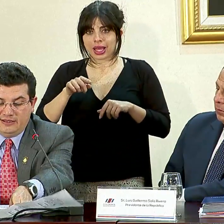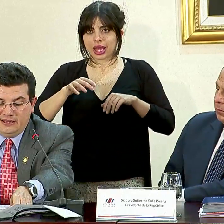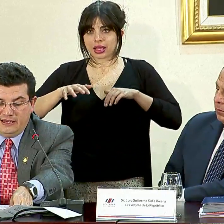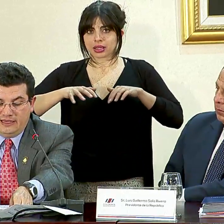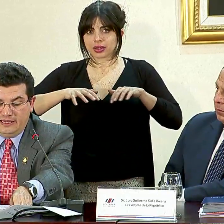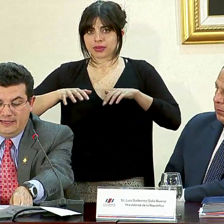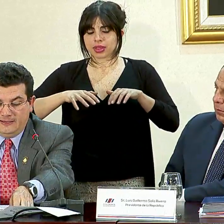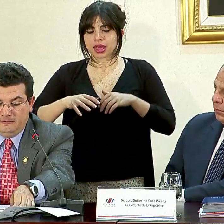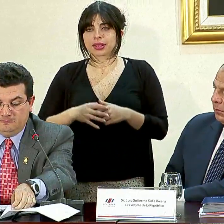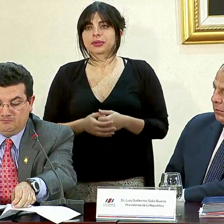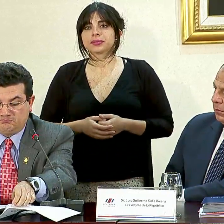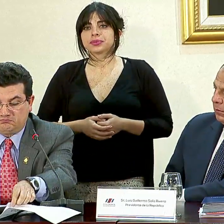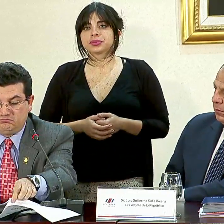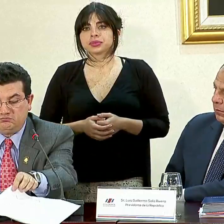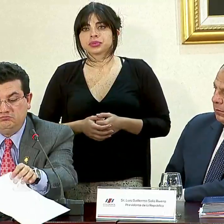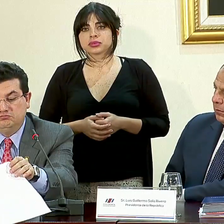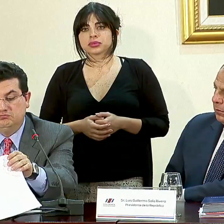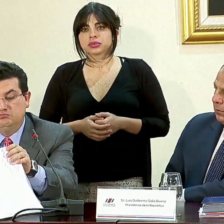actividad.